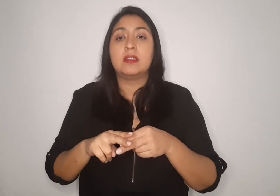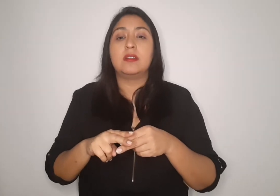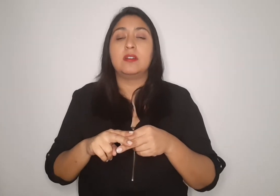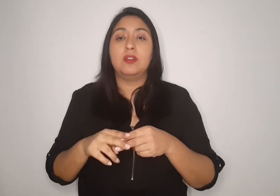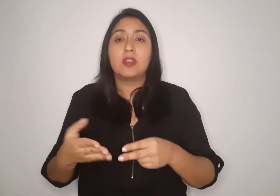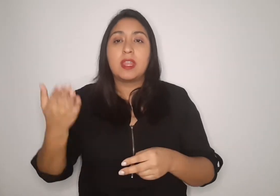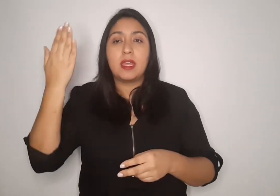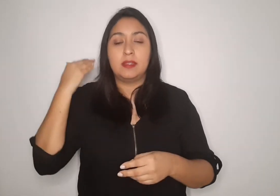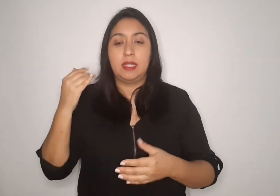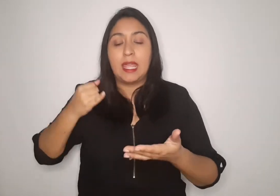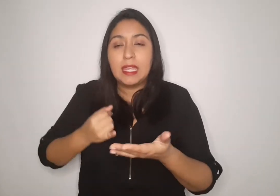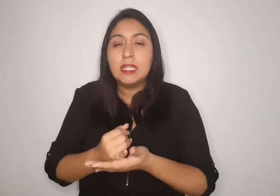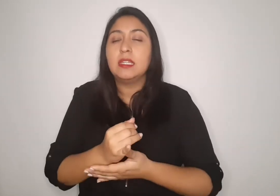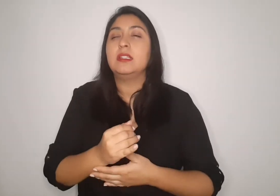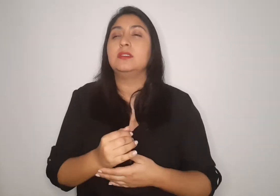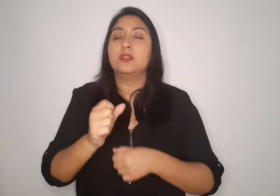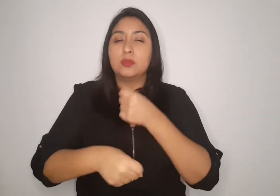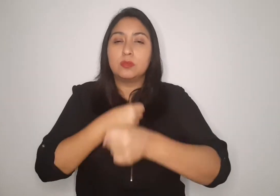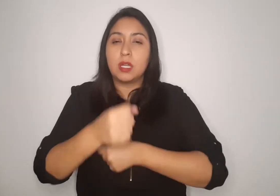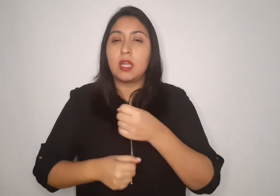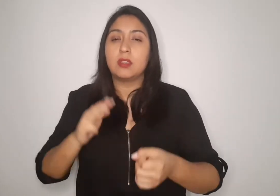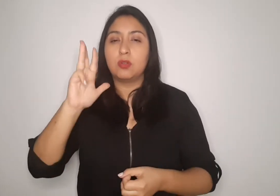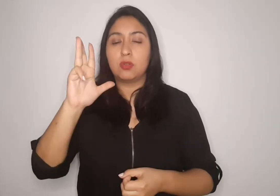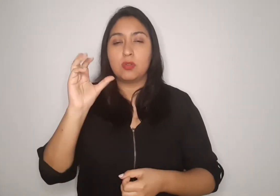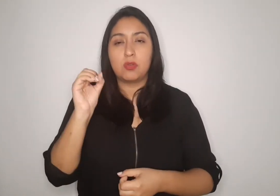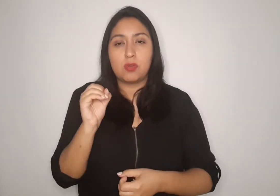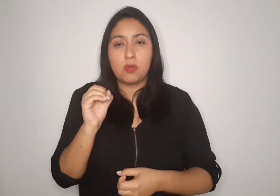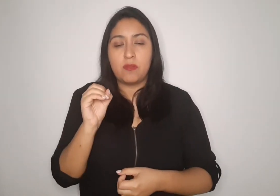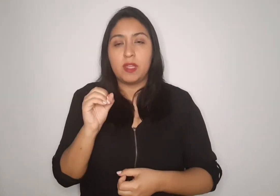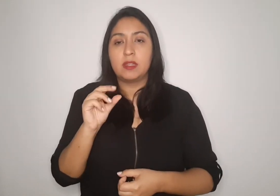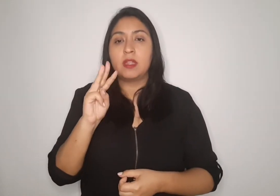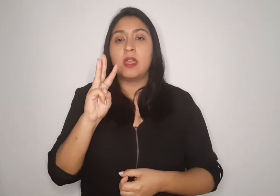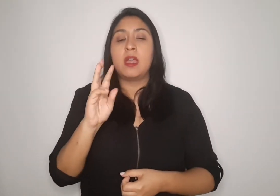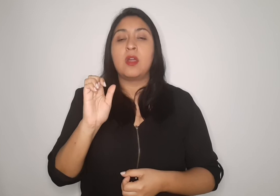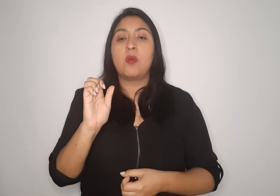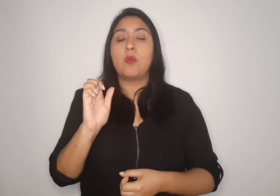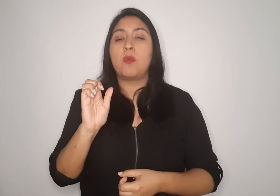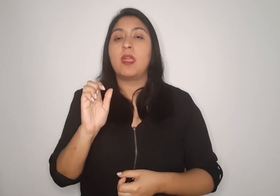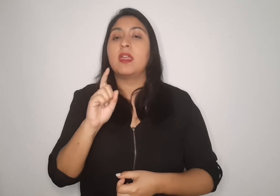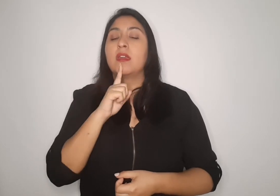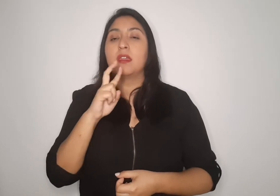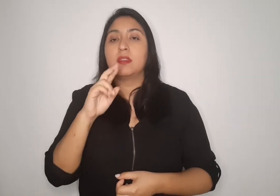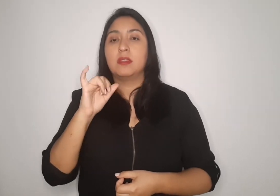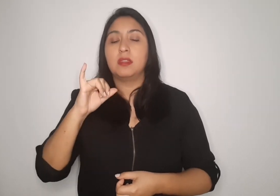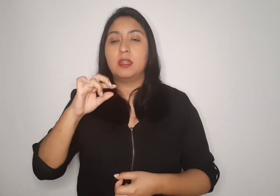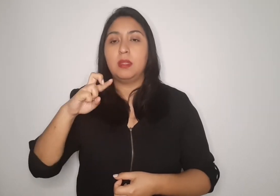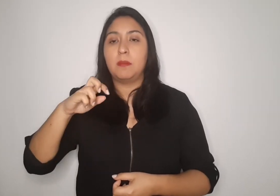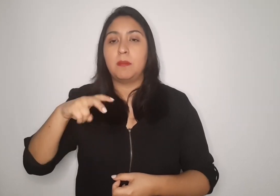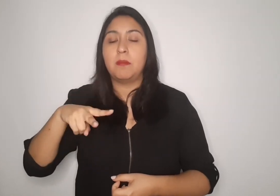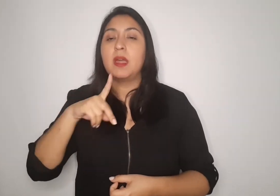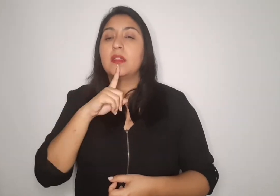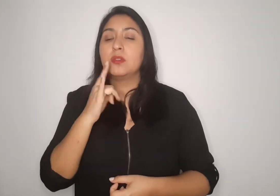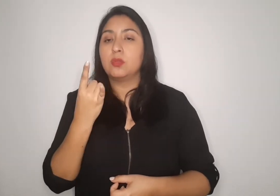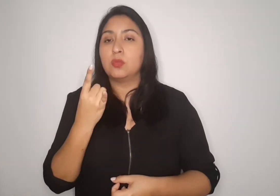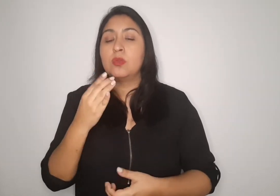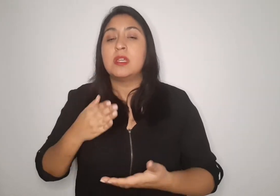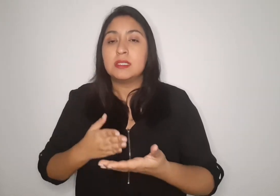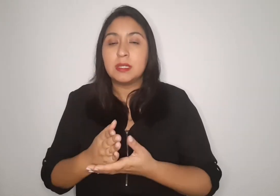desde los inicios de los 90, los huetripanto, huiñol tripanto se empezaron a hacer en el campo como para unión